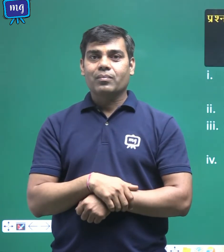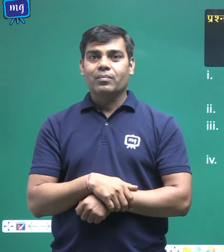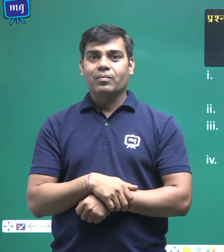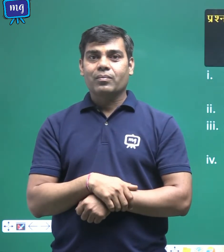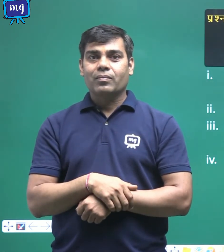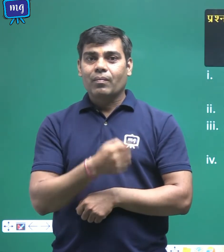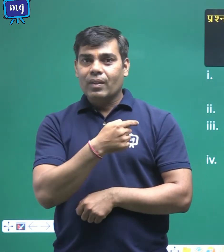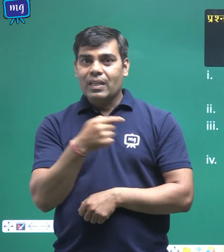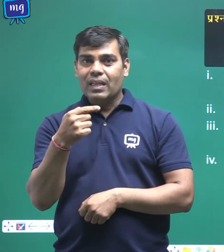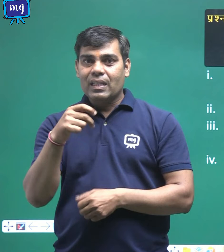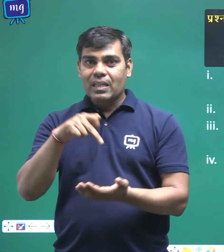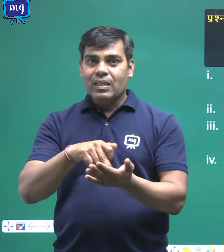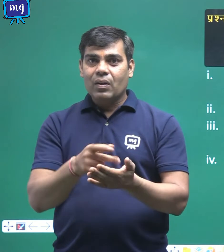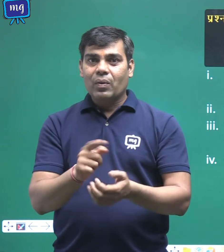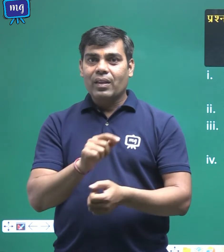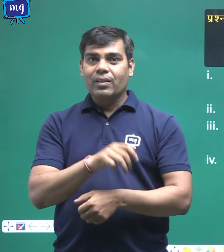रिक्त स्थानों की